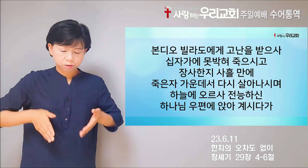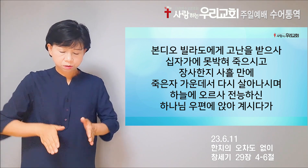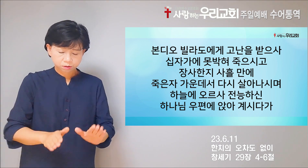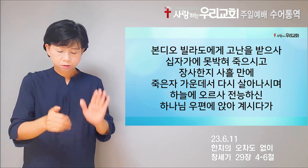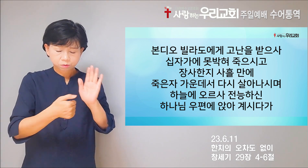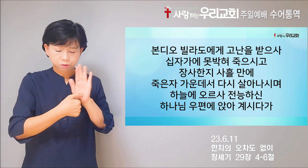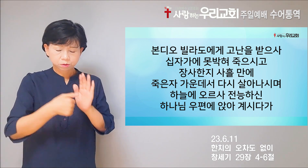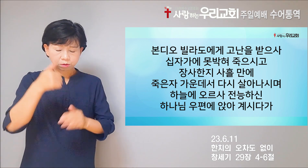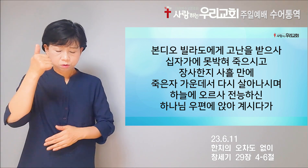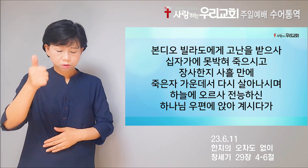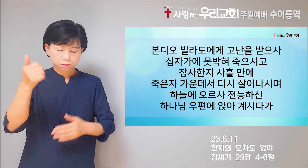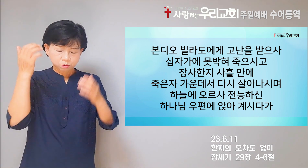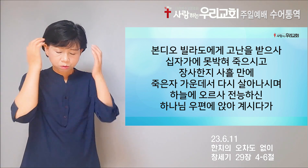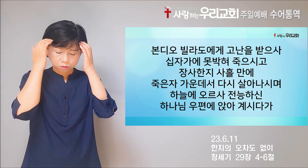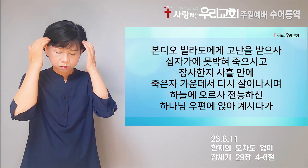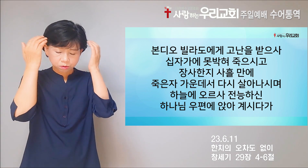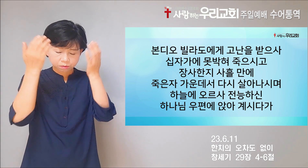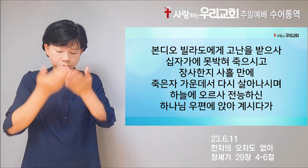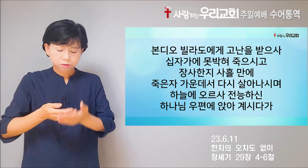빌라도에게